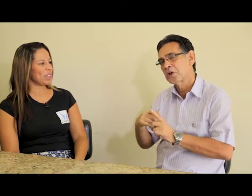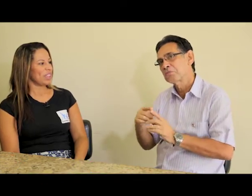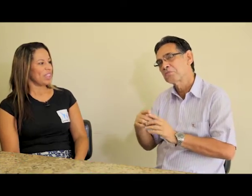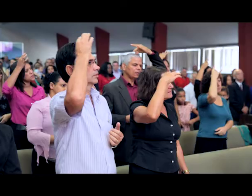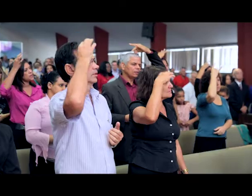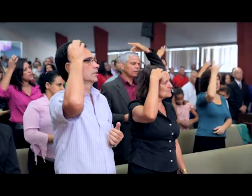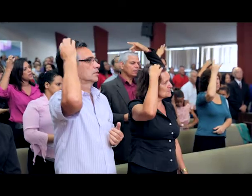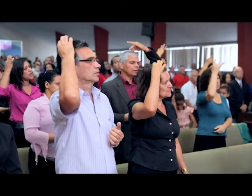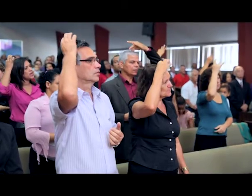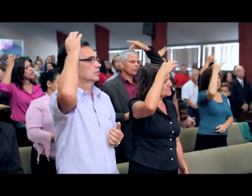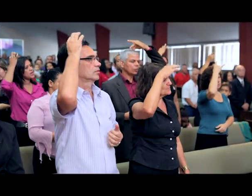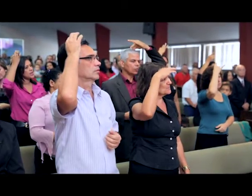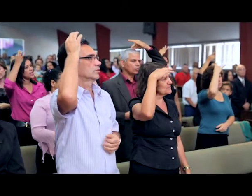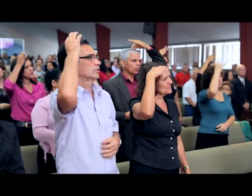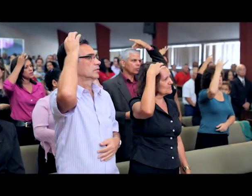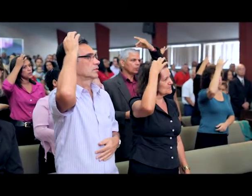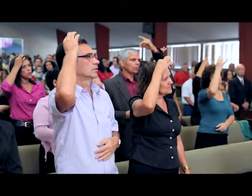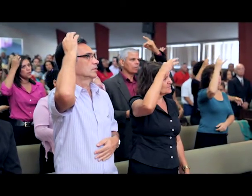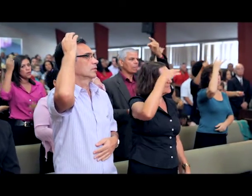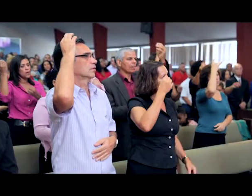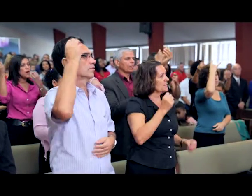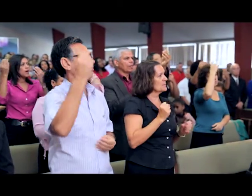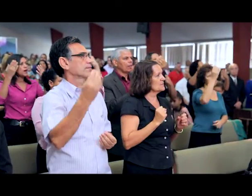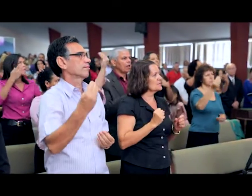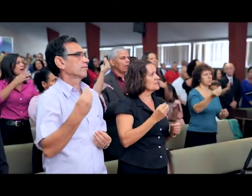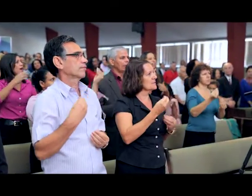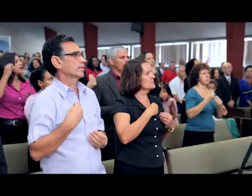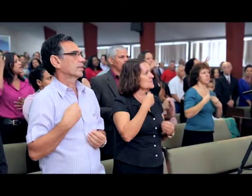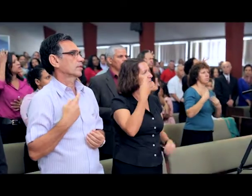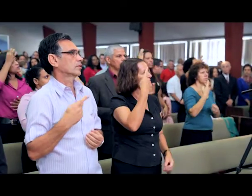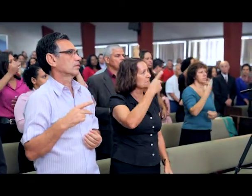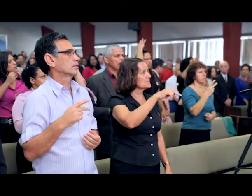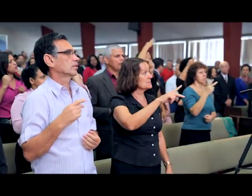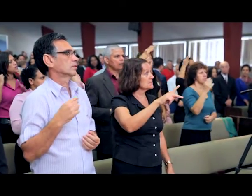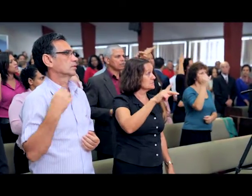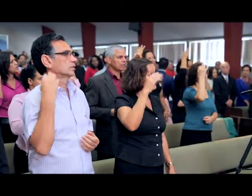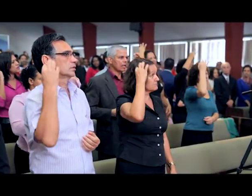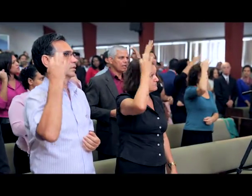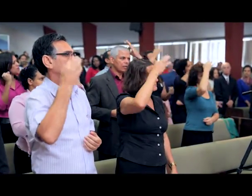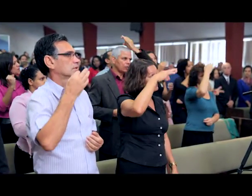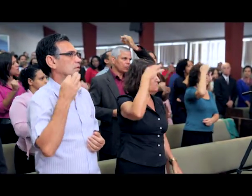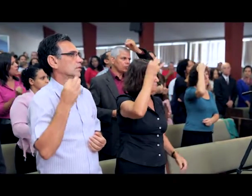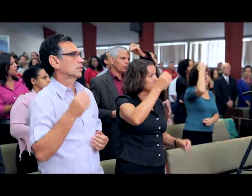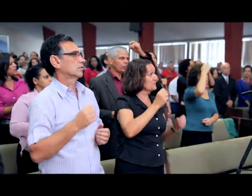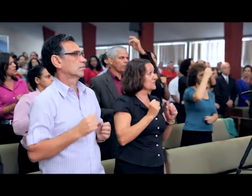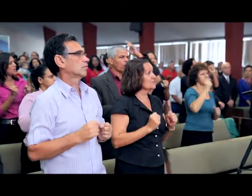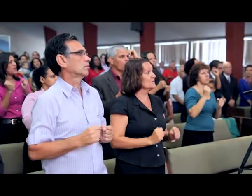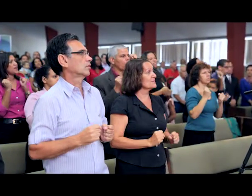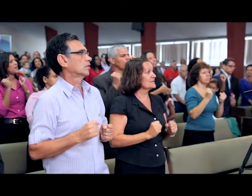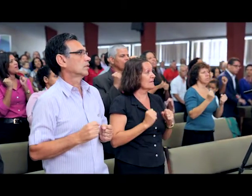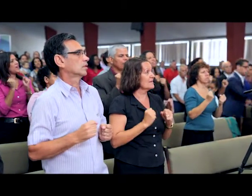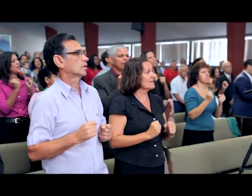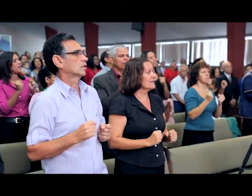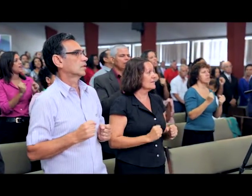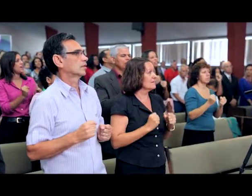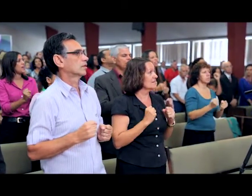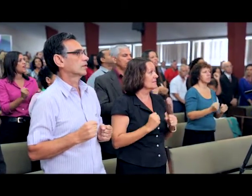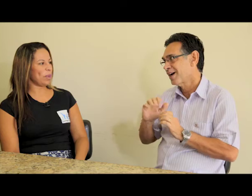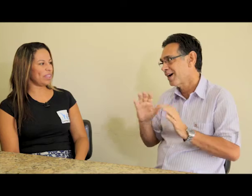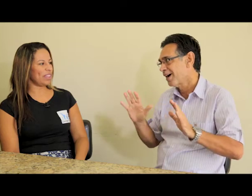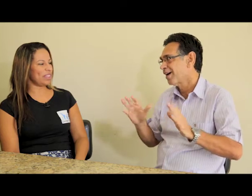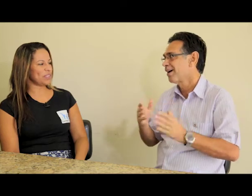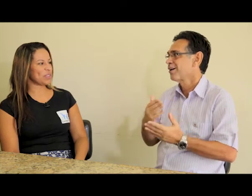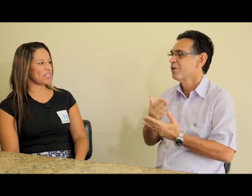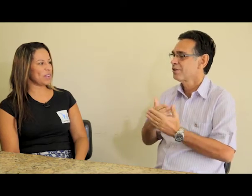conhecer. Eu frequentava, eu vinha sempre, estudava a Bíblia e começava